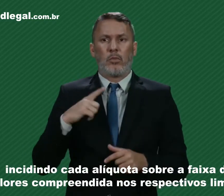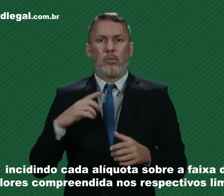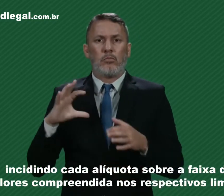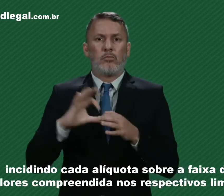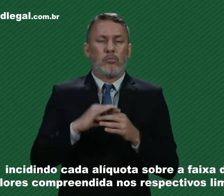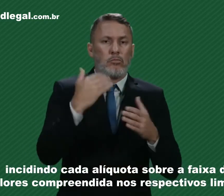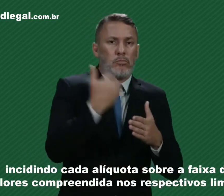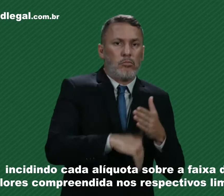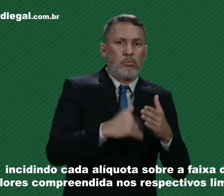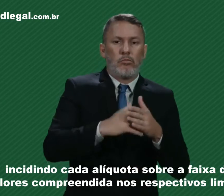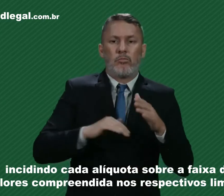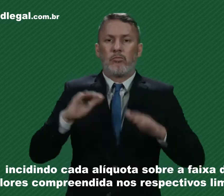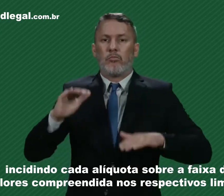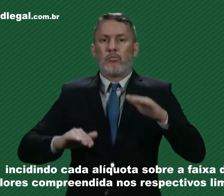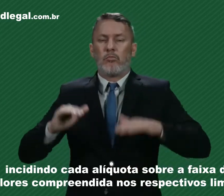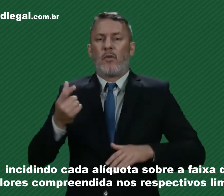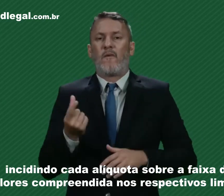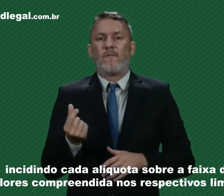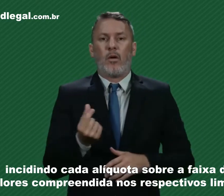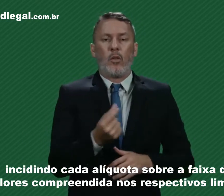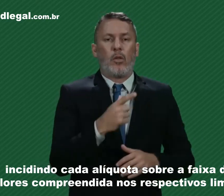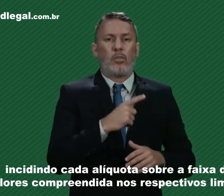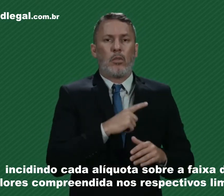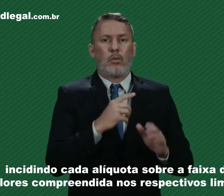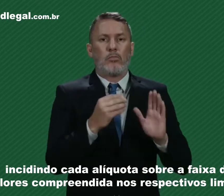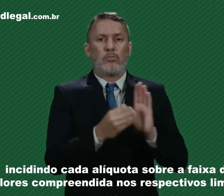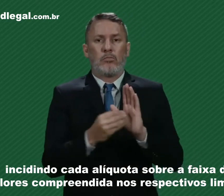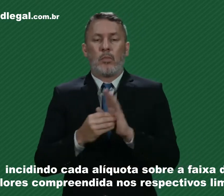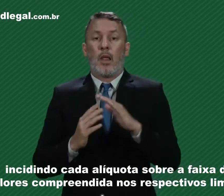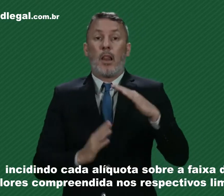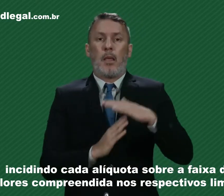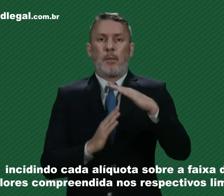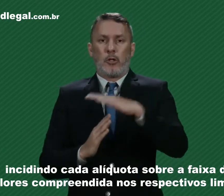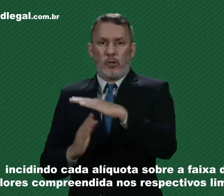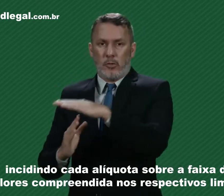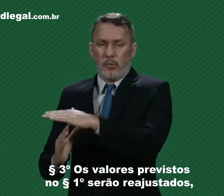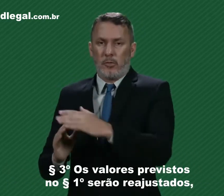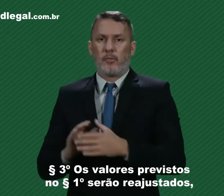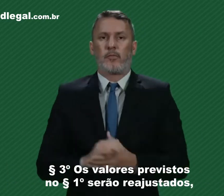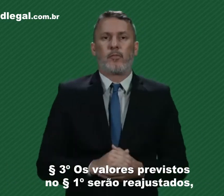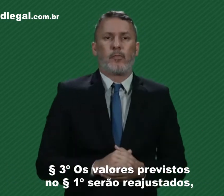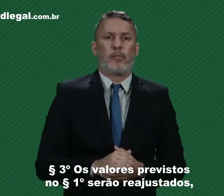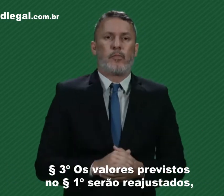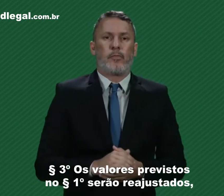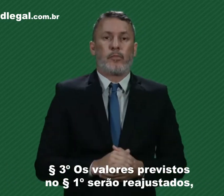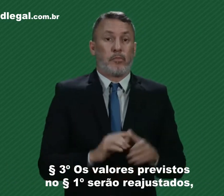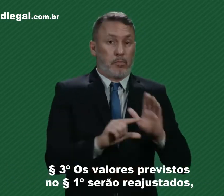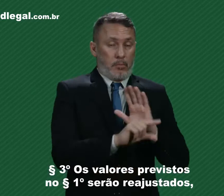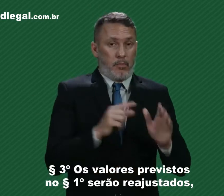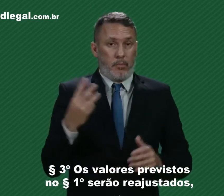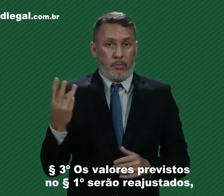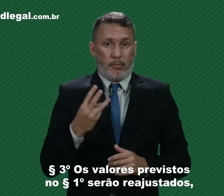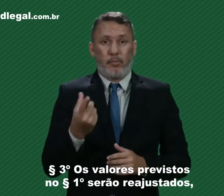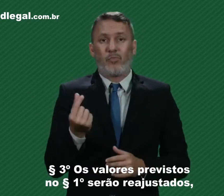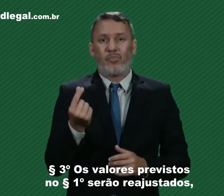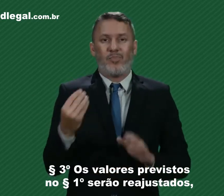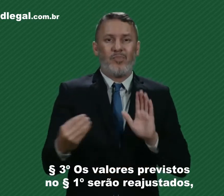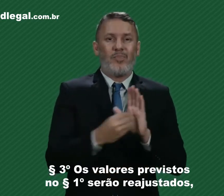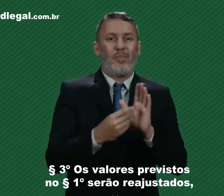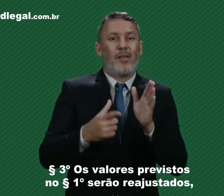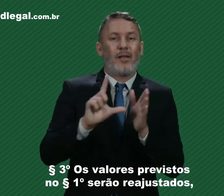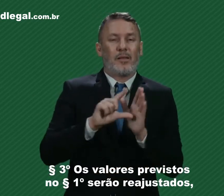cada alíquota sobre a faixa de valores compreendida nos respectivos limites. Parágrafo 3º. Os